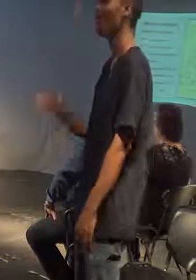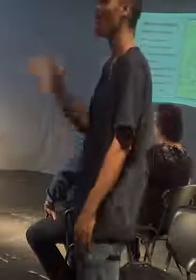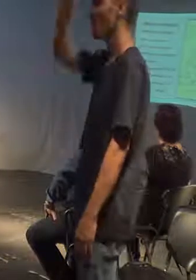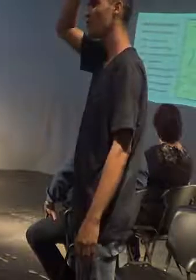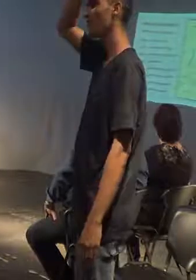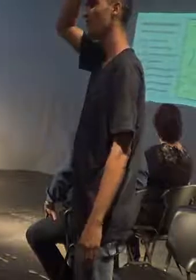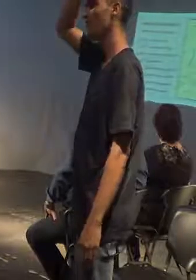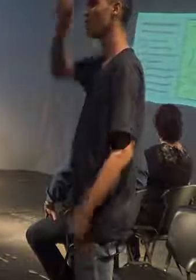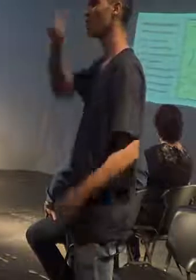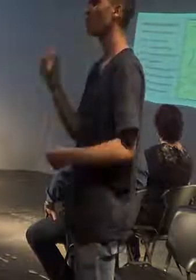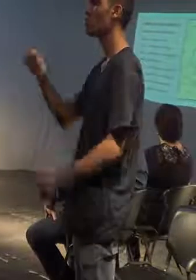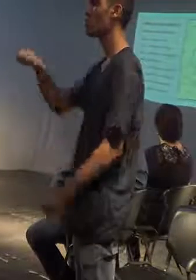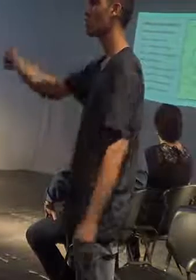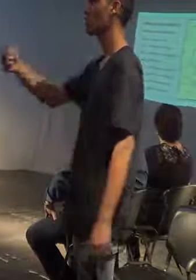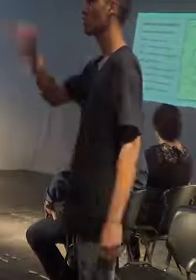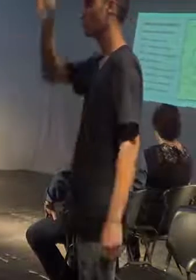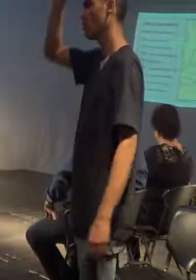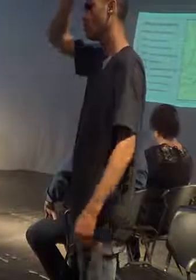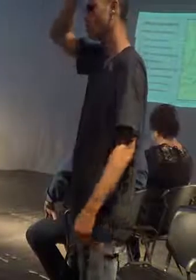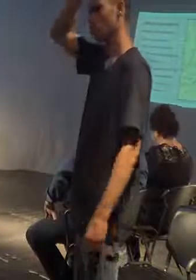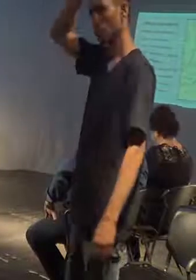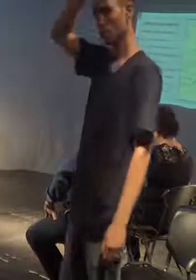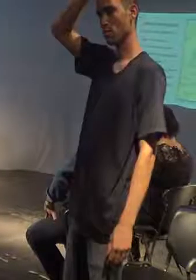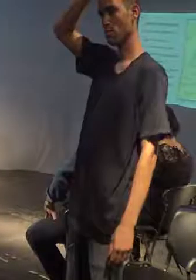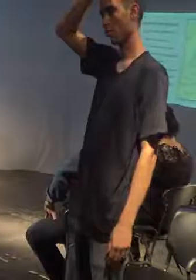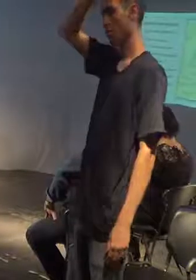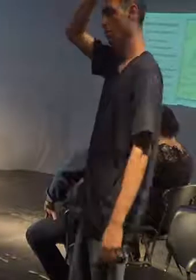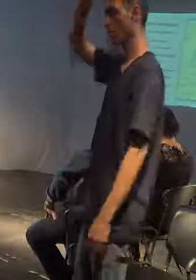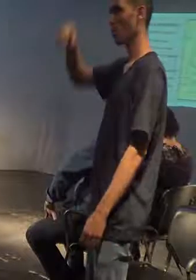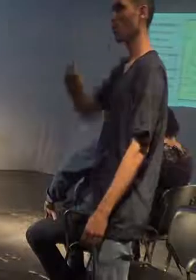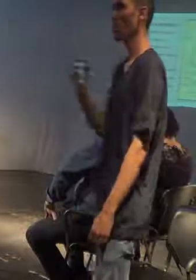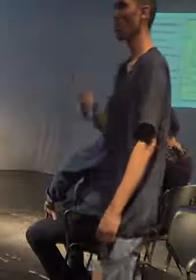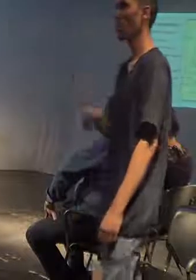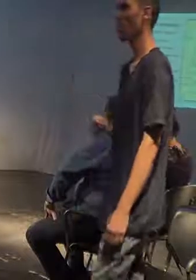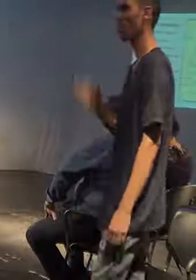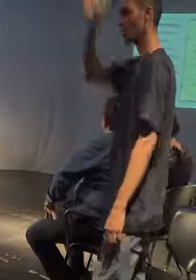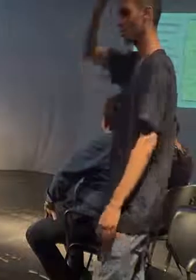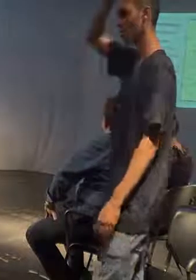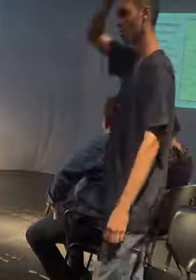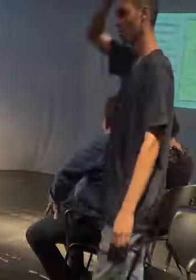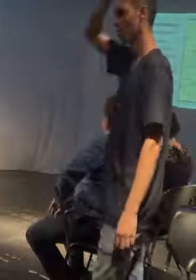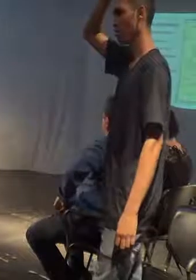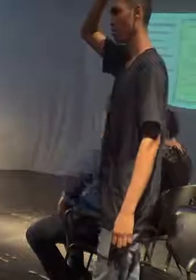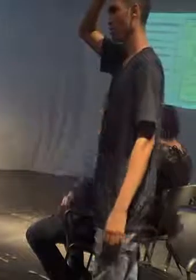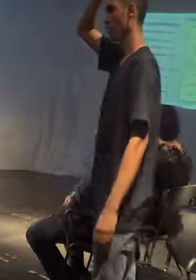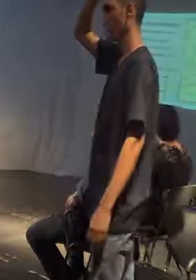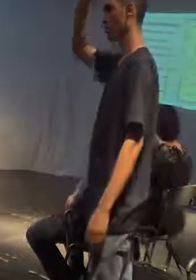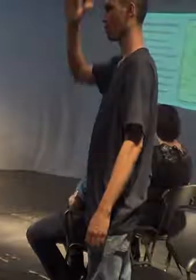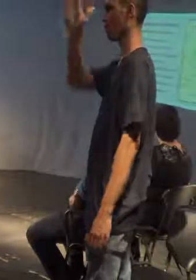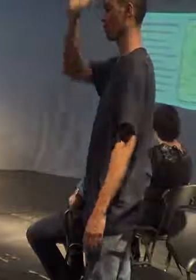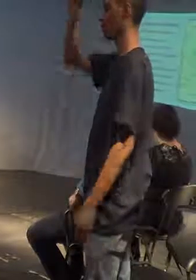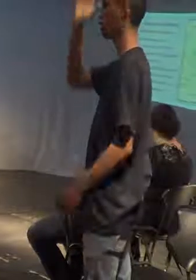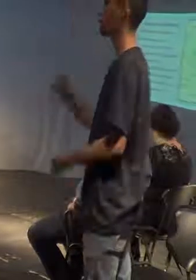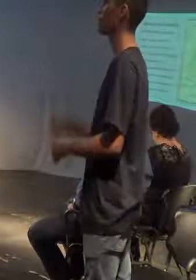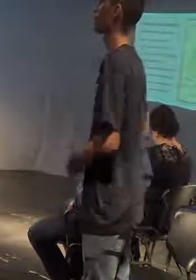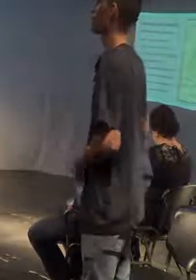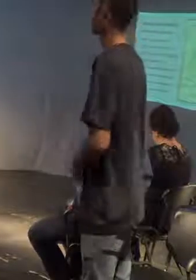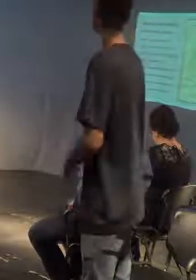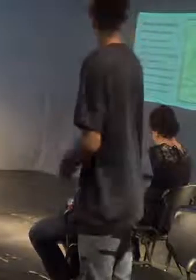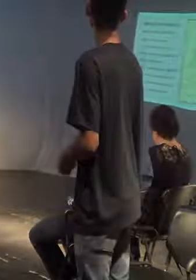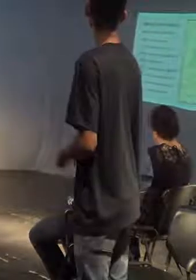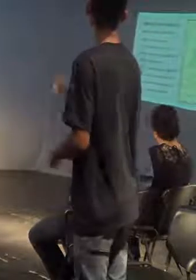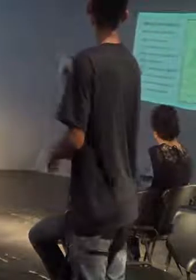E agora a gente tem de 2006, 2008 para cá, a proposta de novos modais, né? Que mudam completamente a face